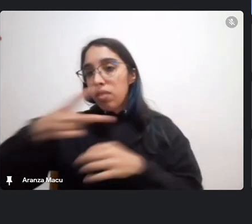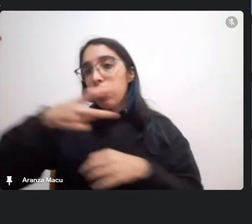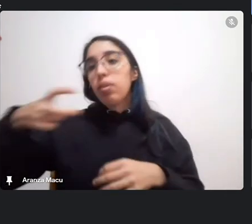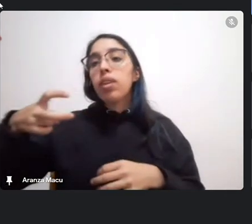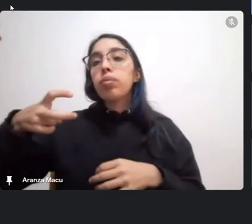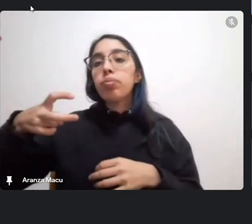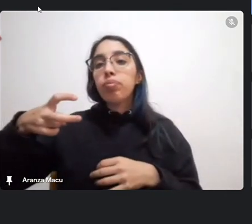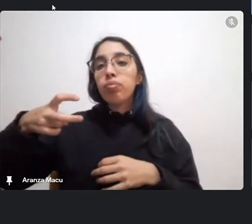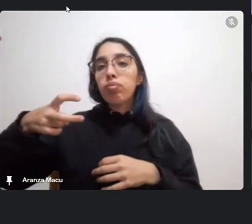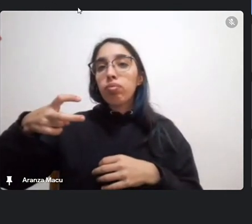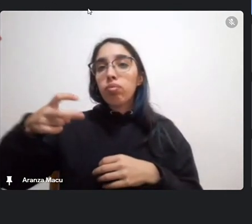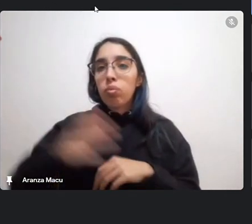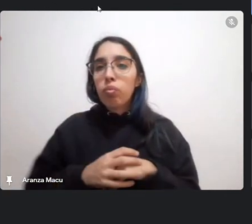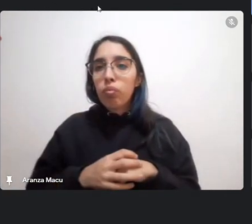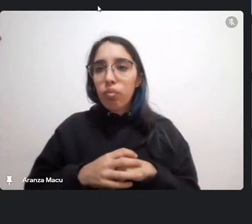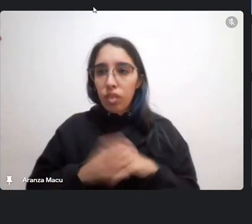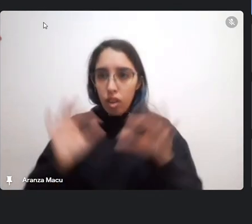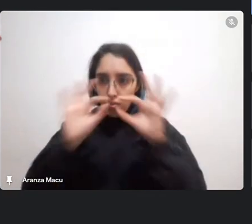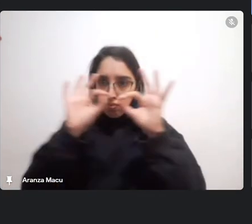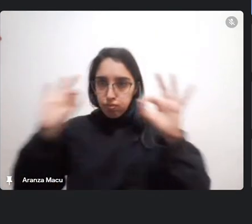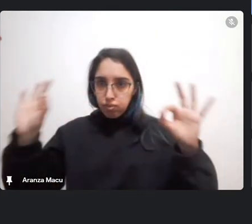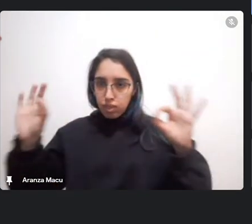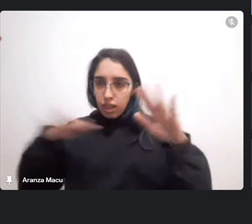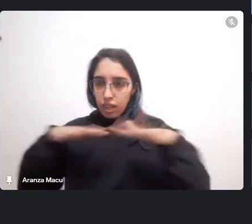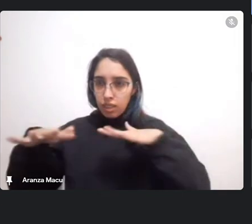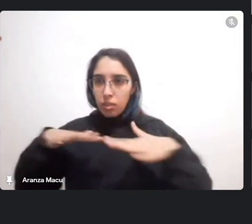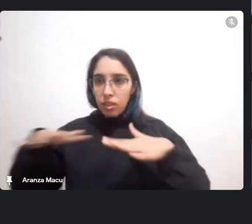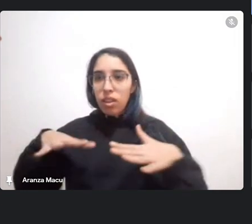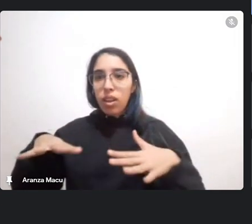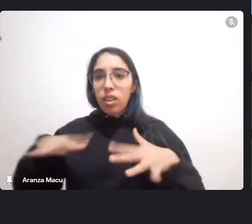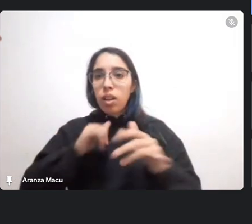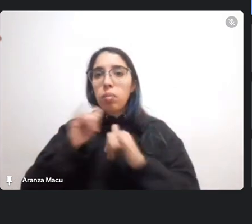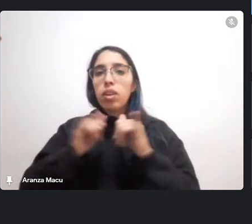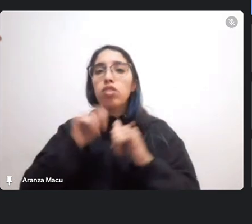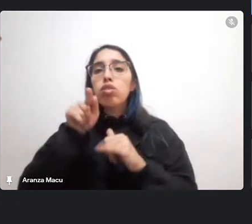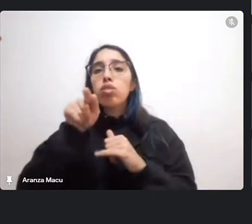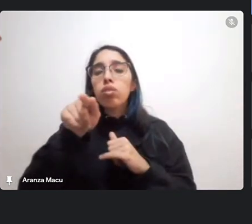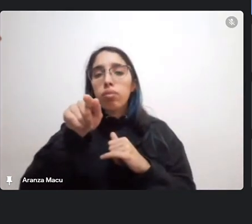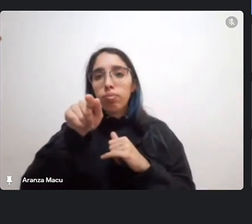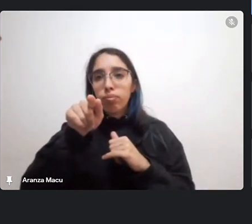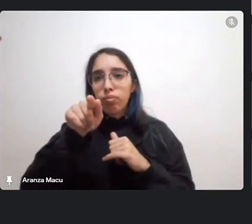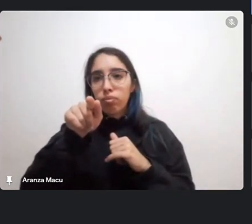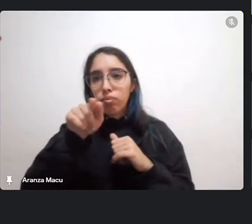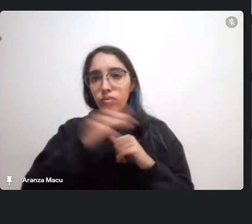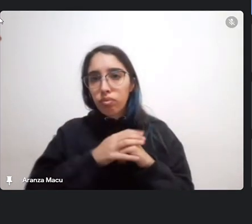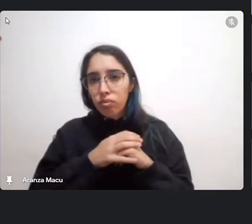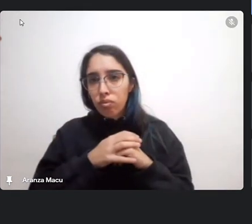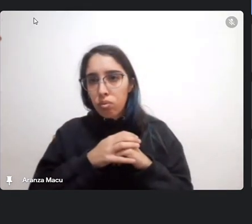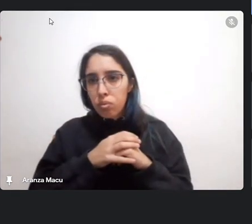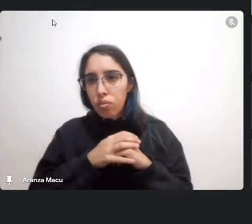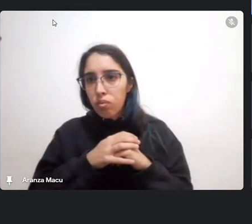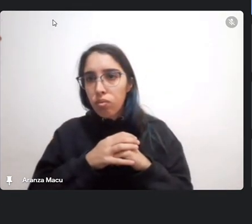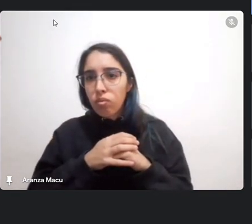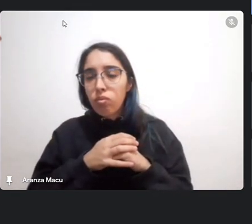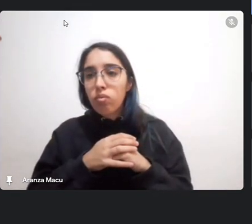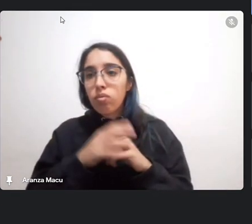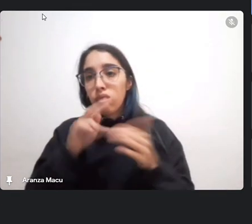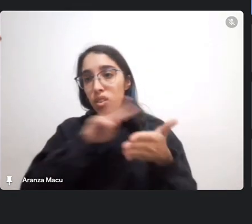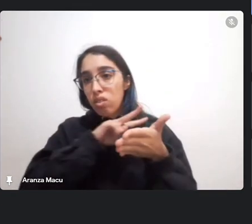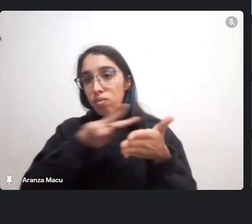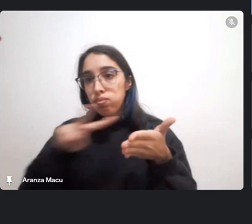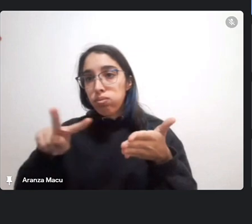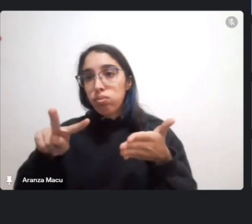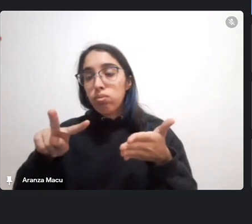oraciones, extraídas de la publicación de UNESCO, luego completa el cuadro según la estructura de la frase verbal y a